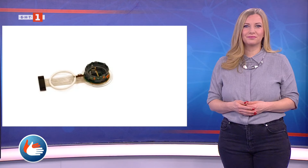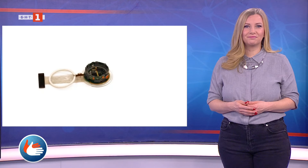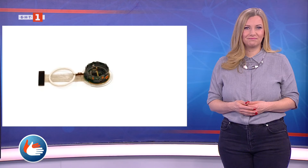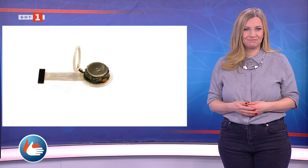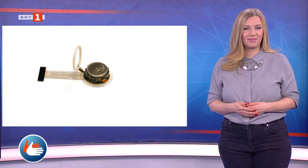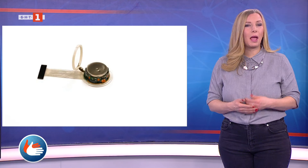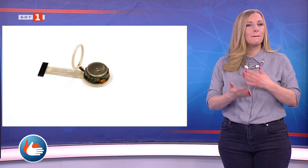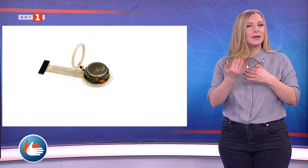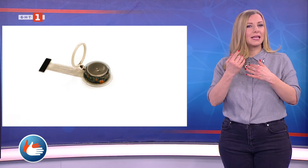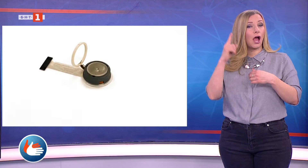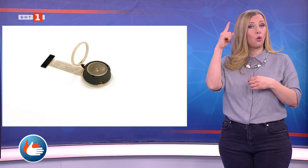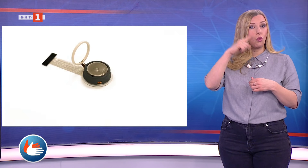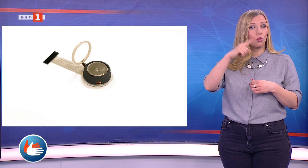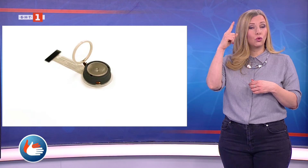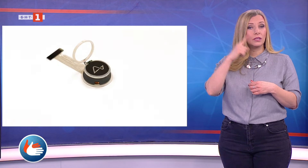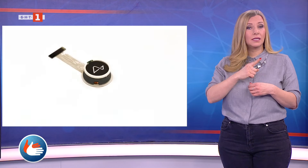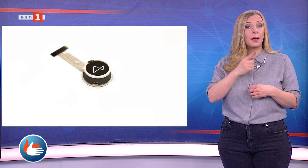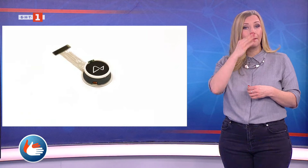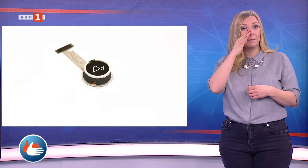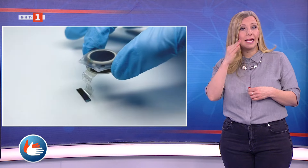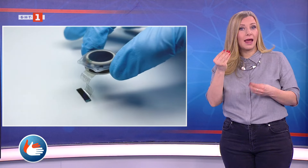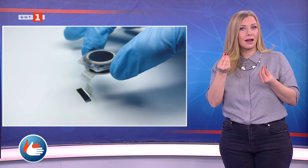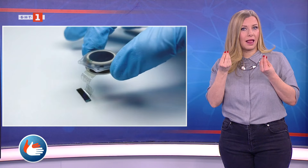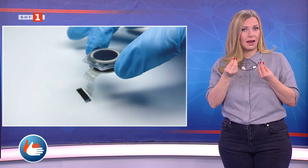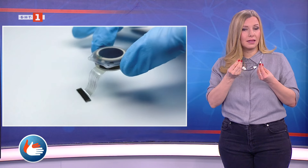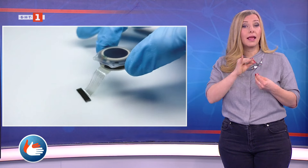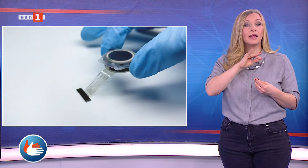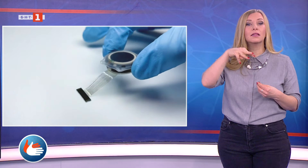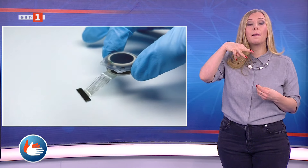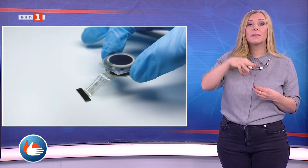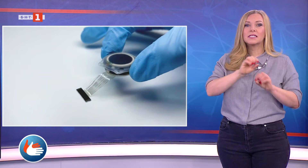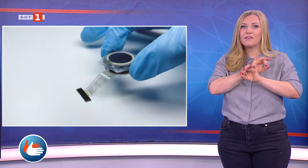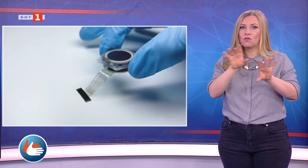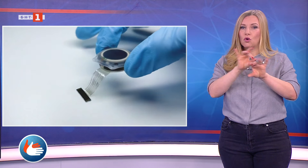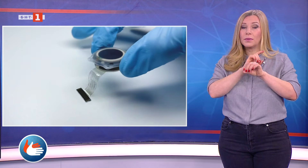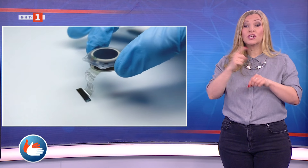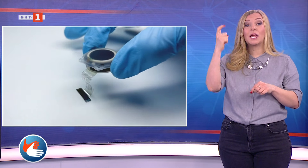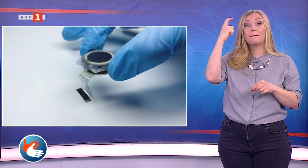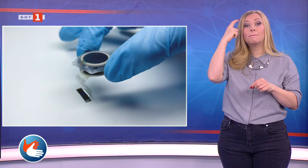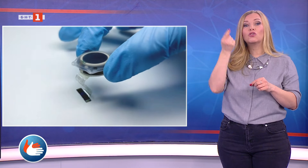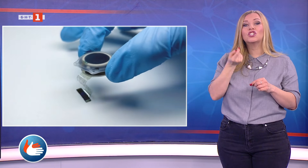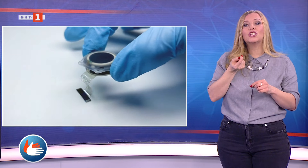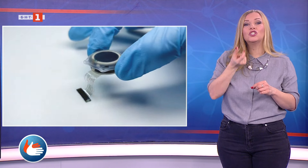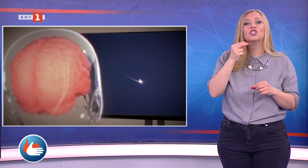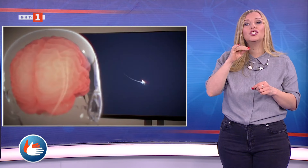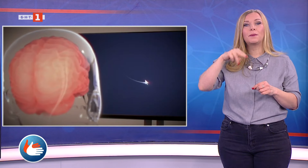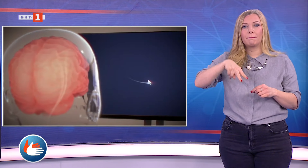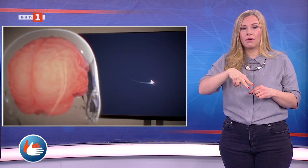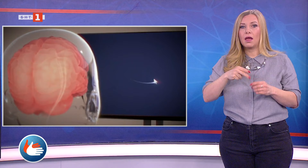Само преди дни милиардерът Илон Мъск съобщи, че мозъчен чип, произведен от неговата компания, е имплантиран за първи